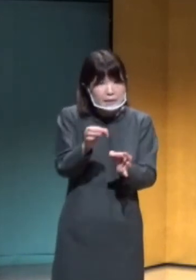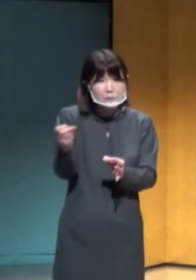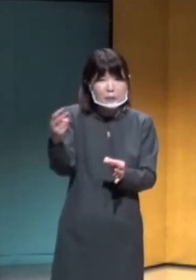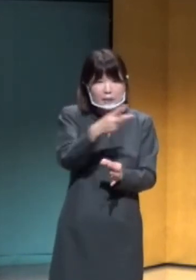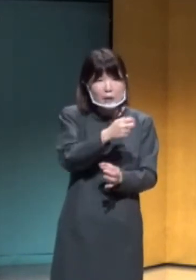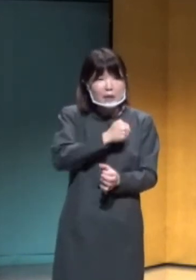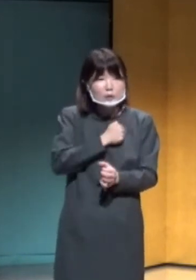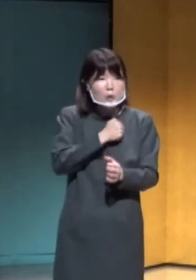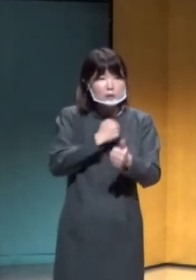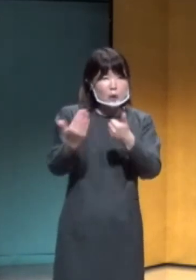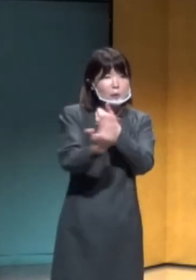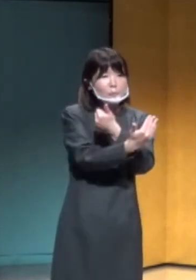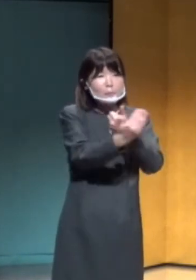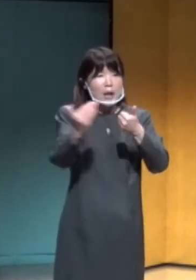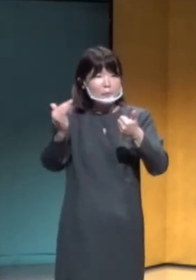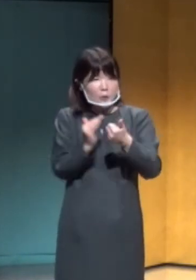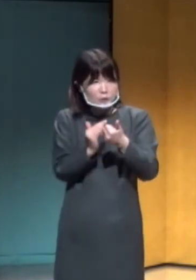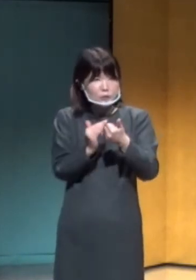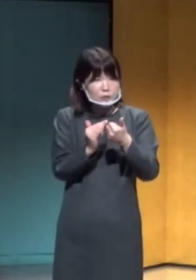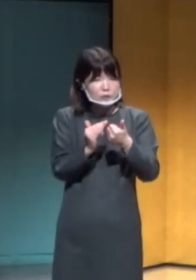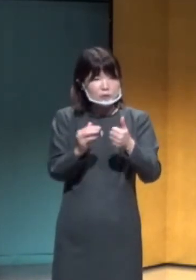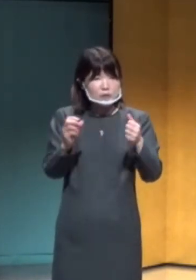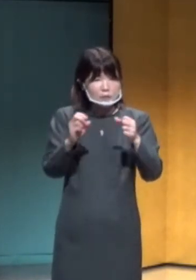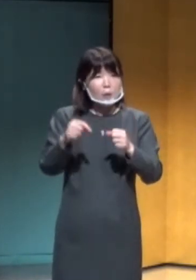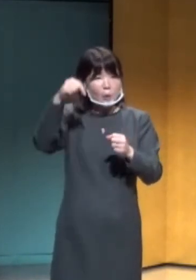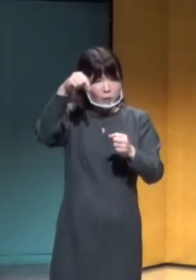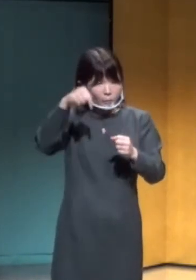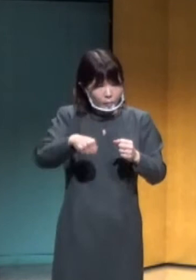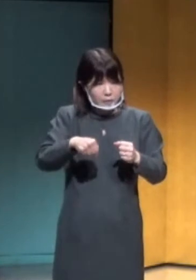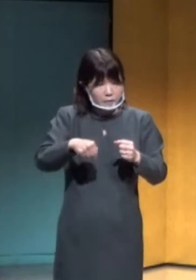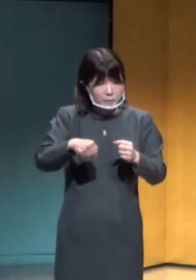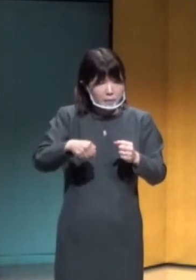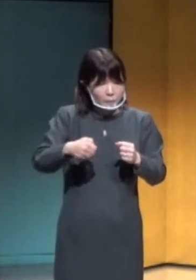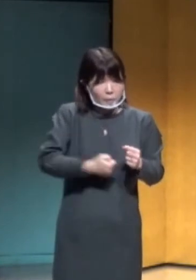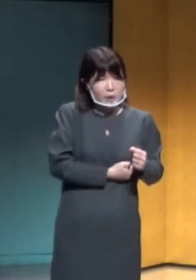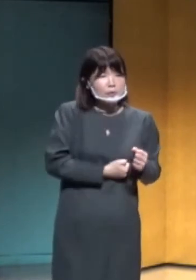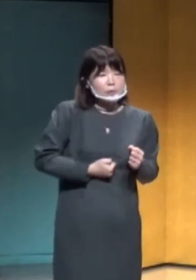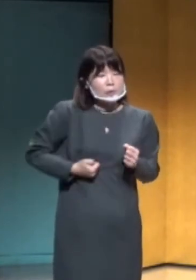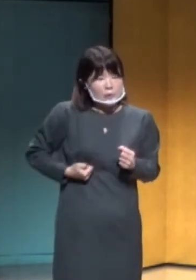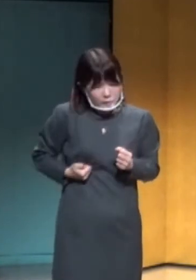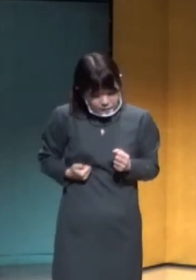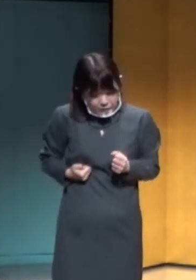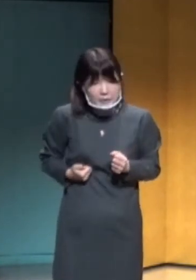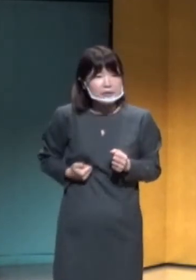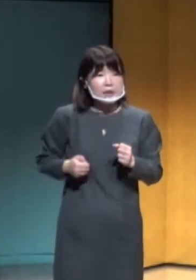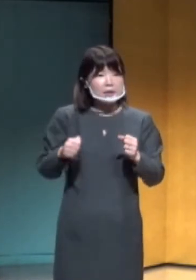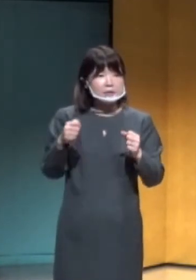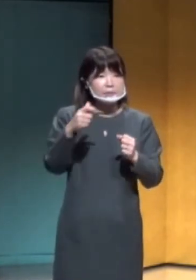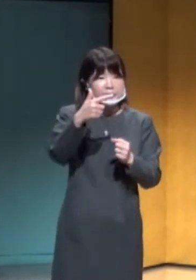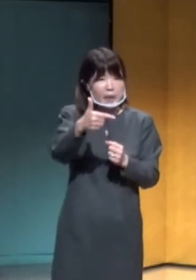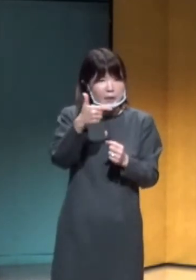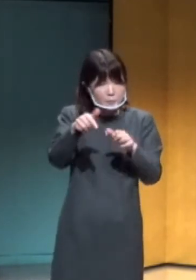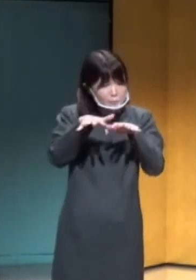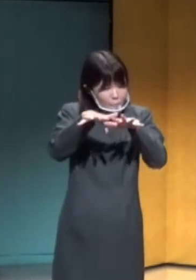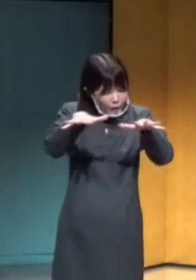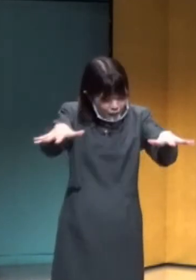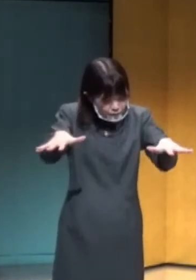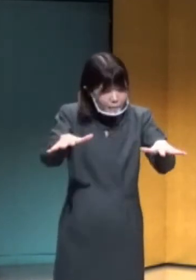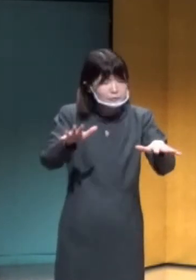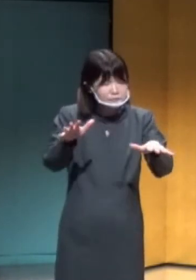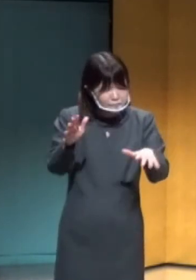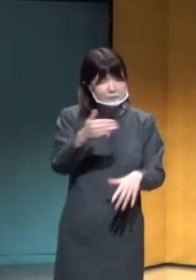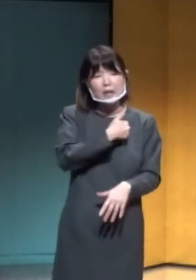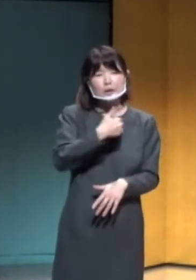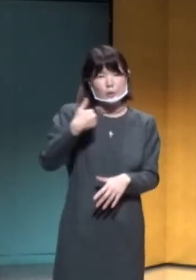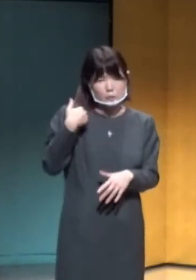見市第6波に備えましても覚悟を持って取り組んでまいりたいと思いますので、より一層のご自身の健康